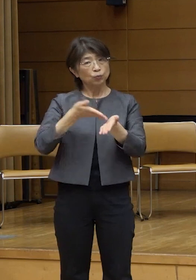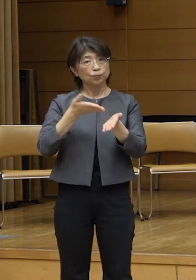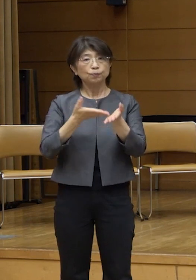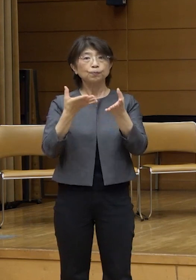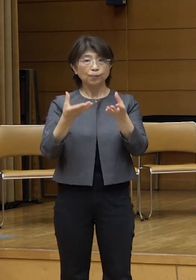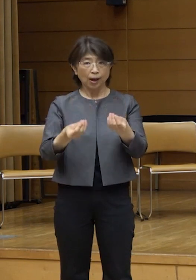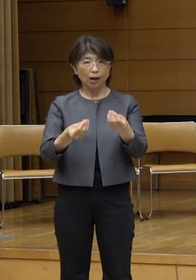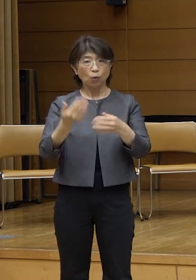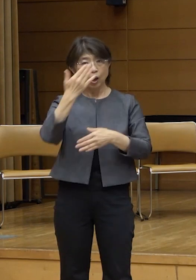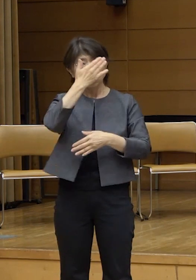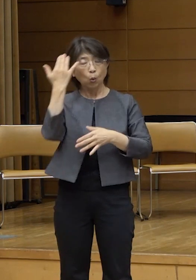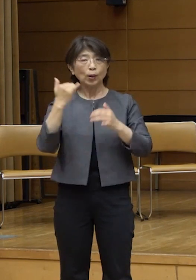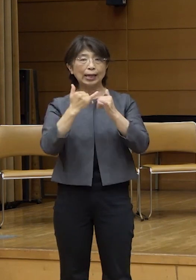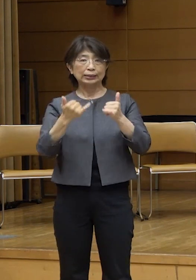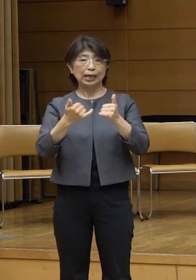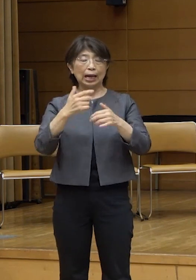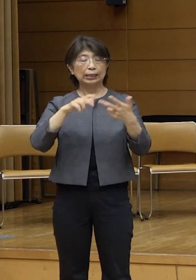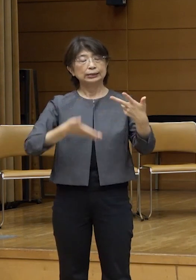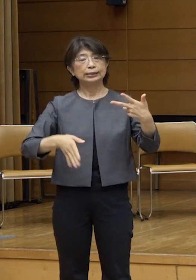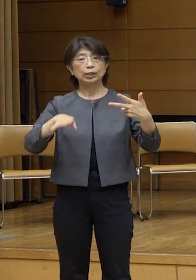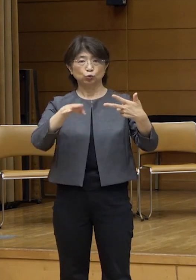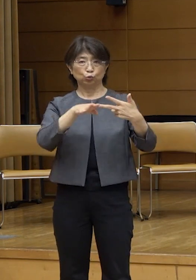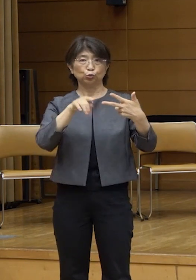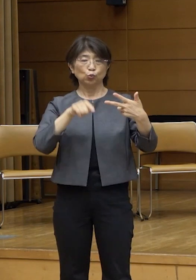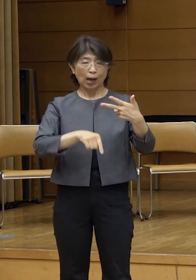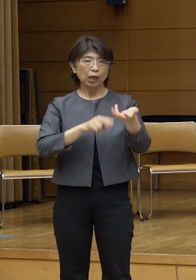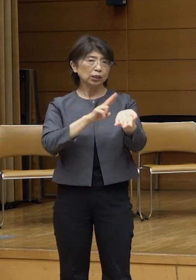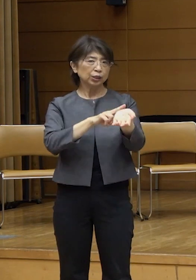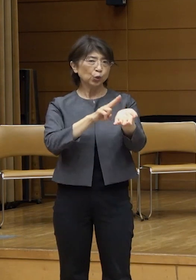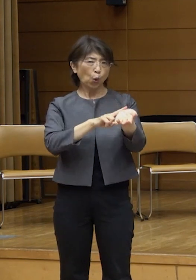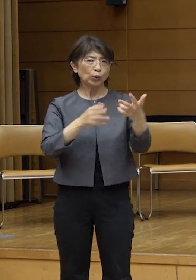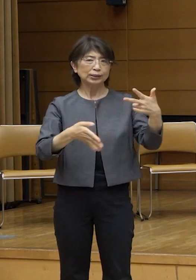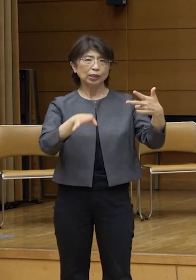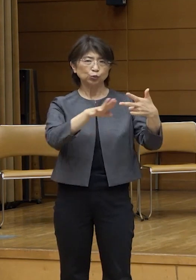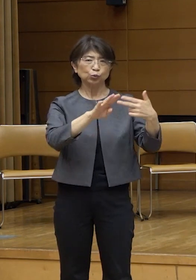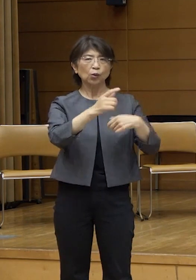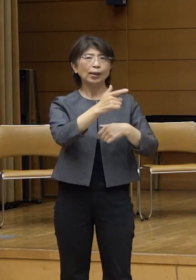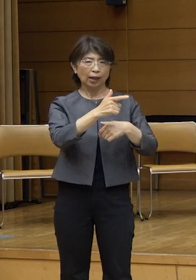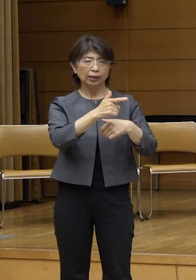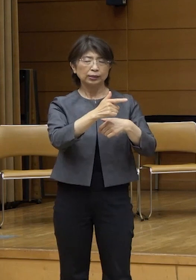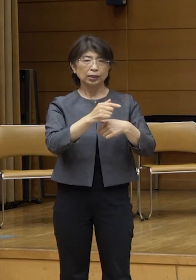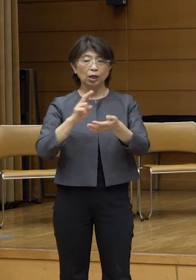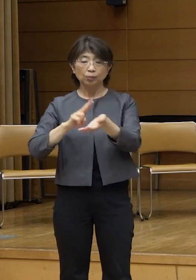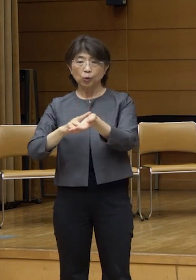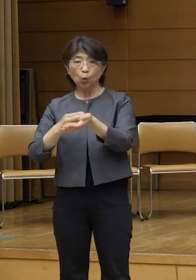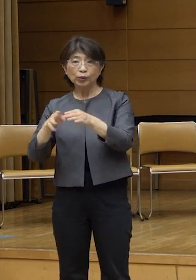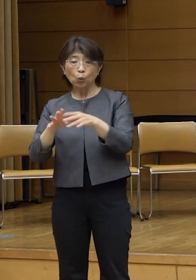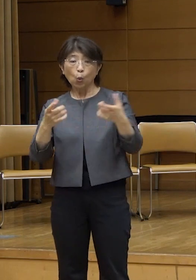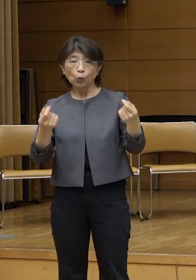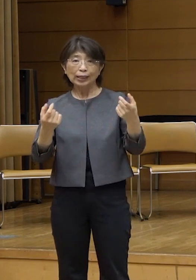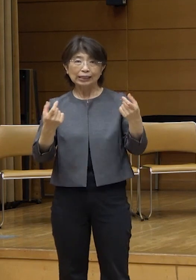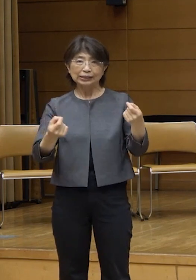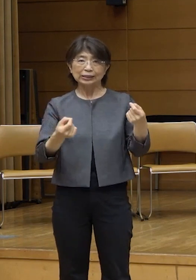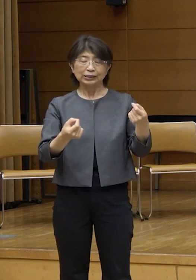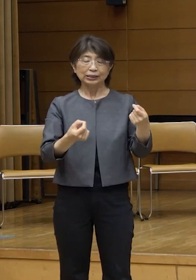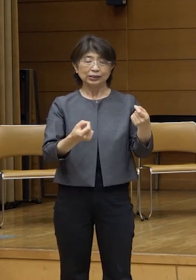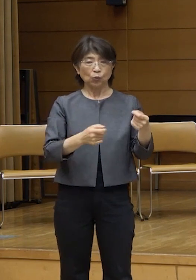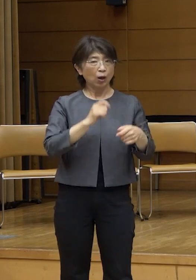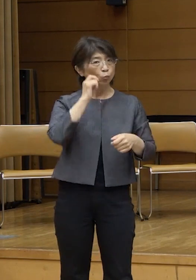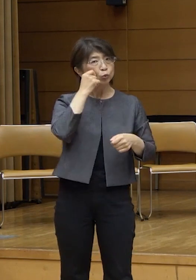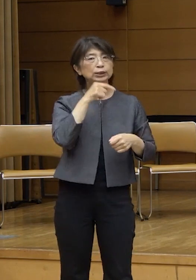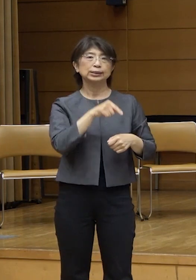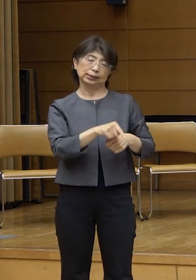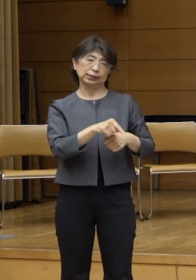設、これはなかなか医療ではないので、医療と同じことは求められませんけれども、しかしやっ